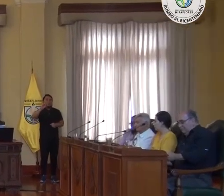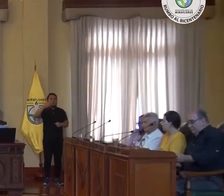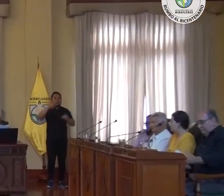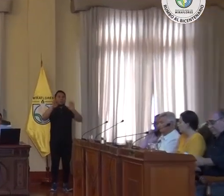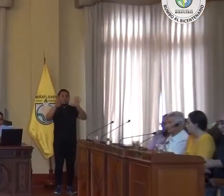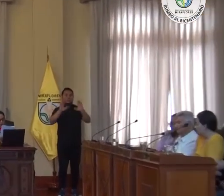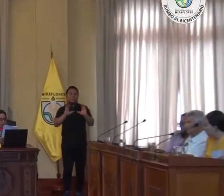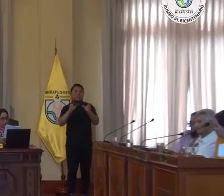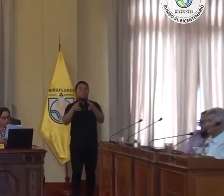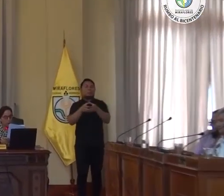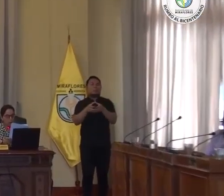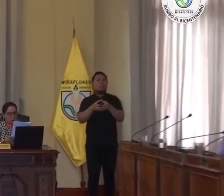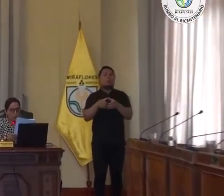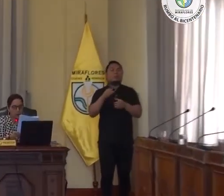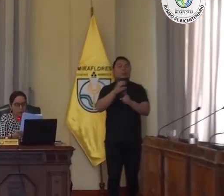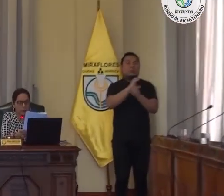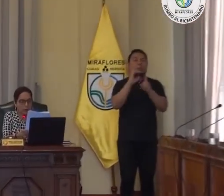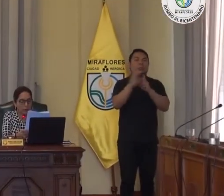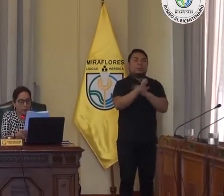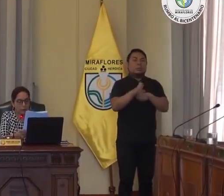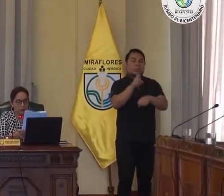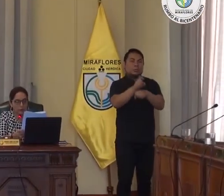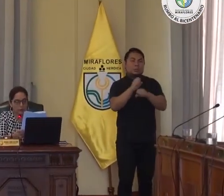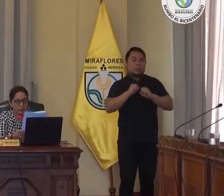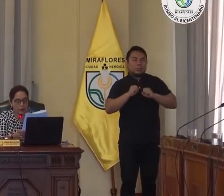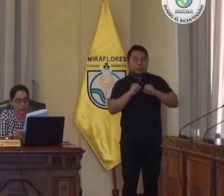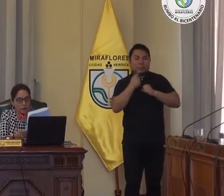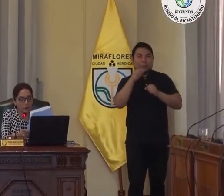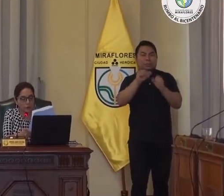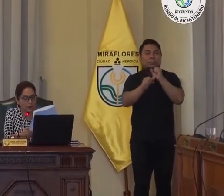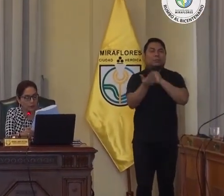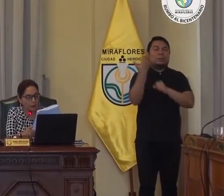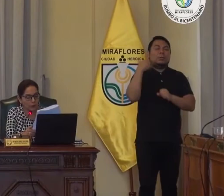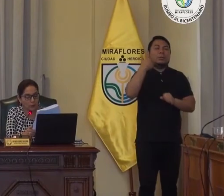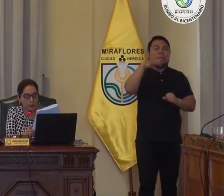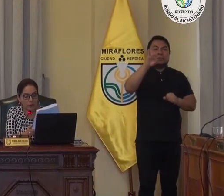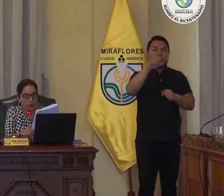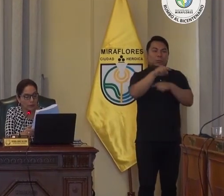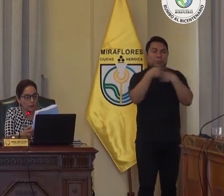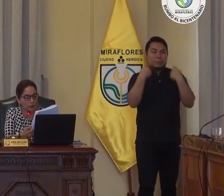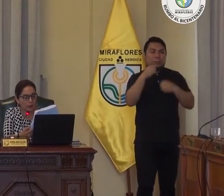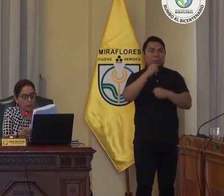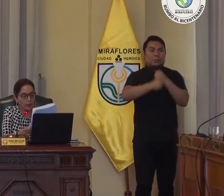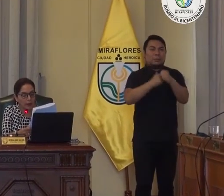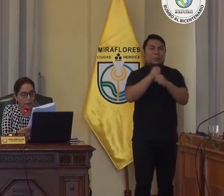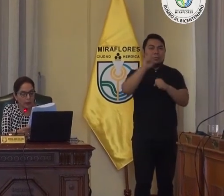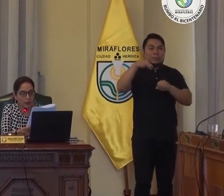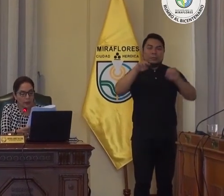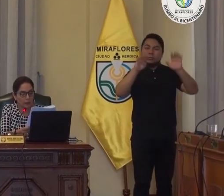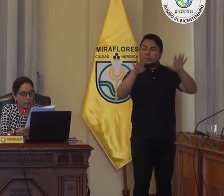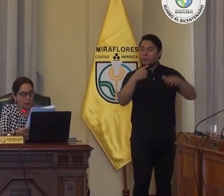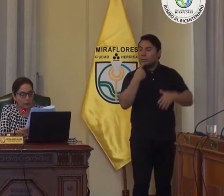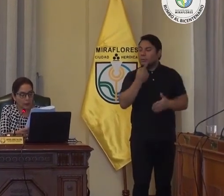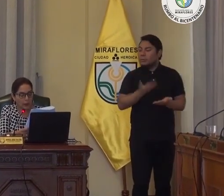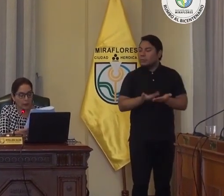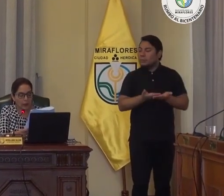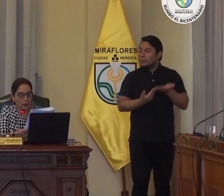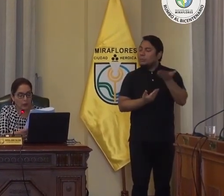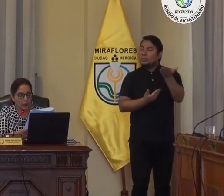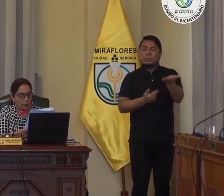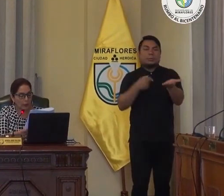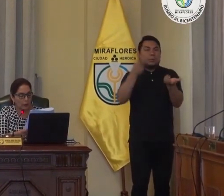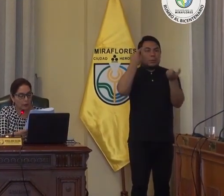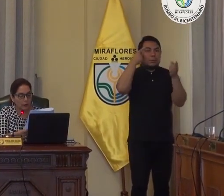002-2019 de la Comisión de Cultura, Educación y Deportes de fecha 18 de marzo del 2019, por el que propone